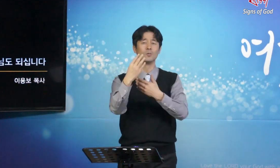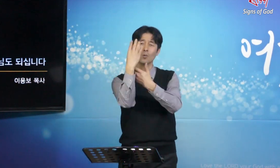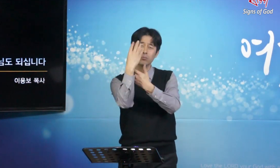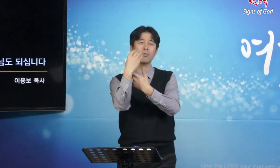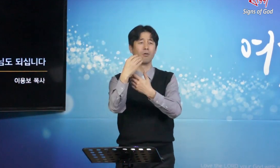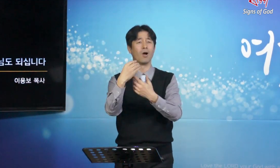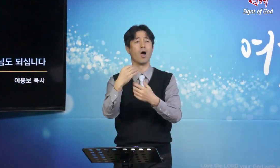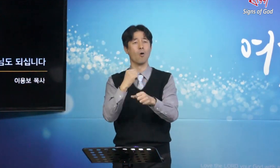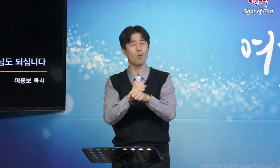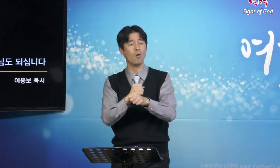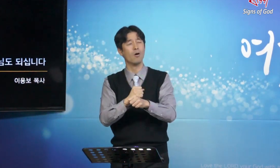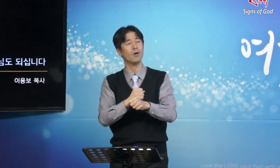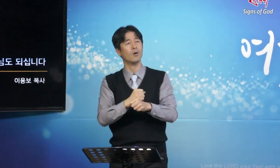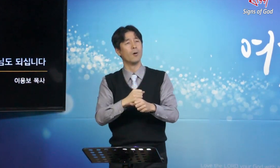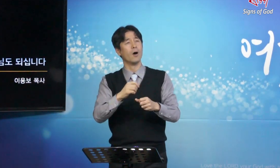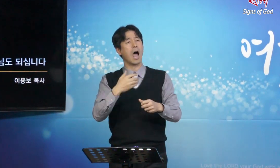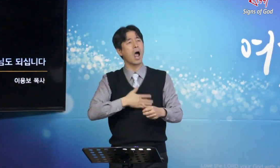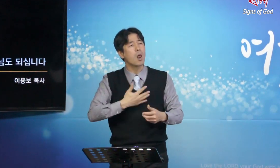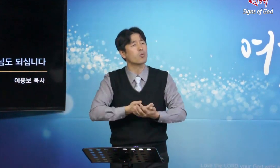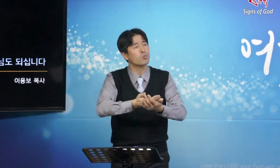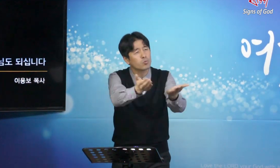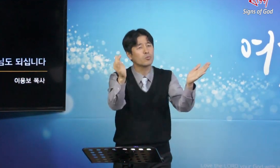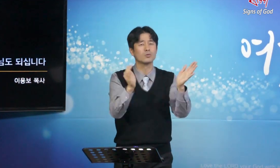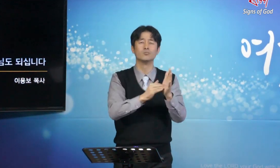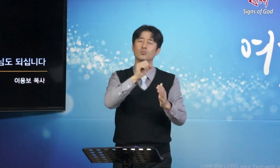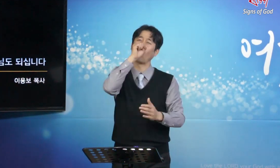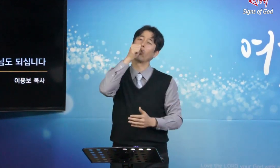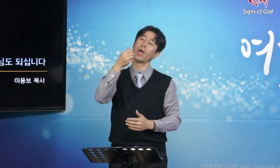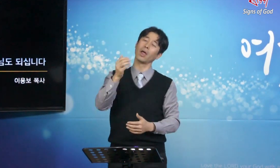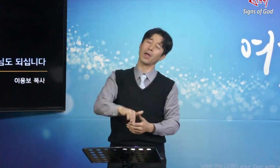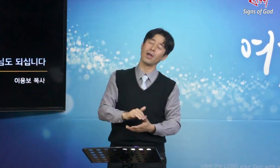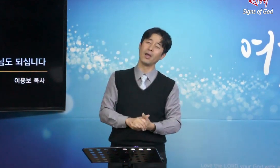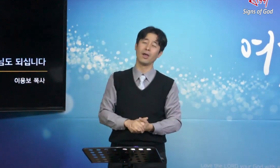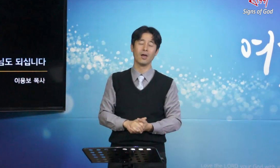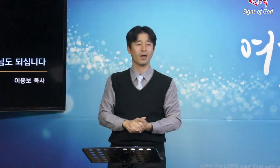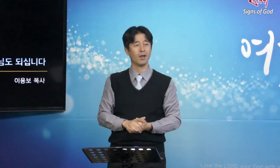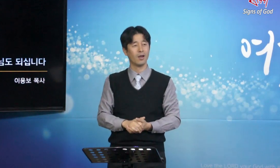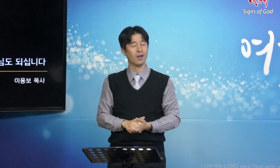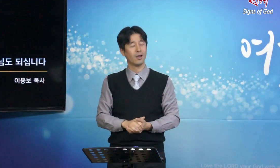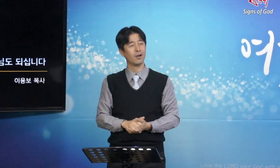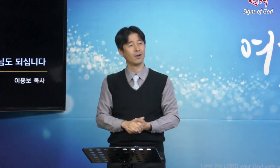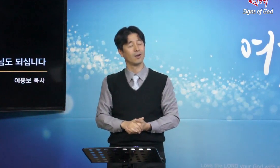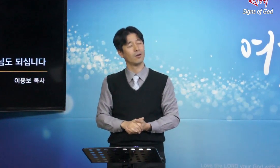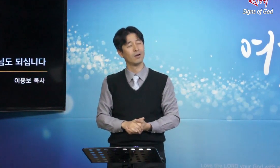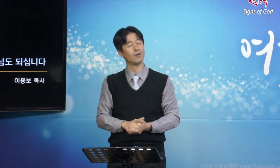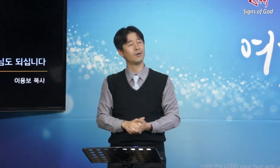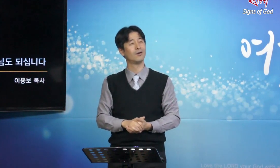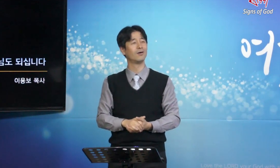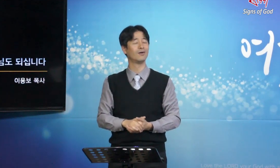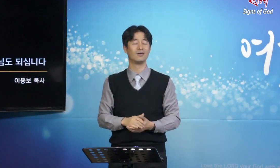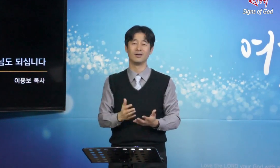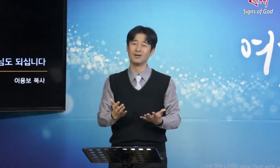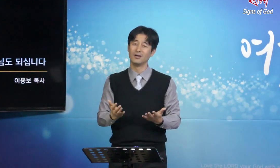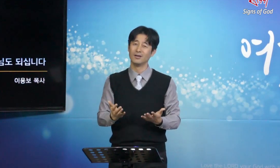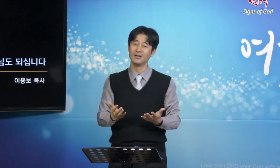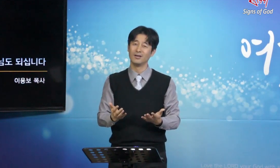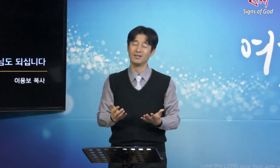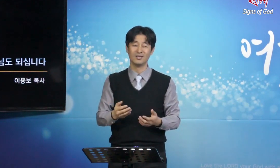농인교회 많은 목사님들이 그렇게 더 많이 그런 정보들을 같이 공부하는